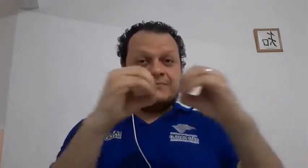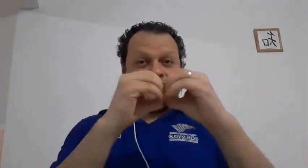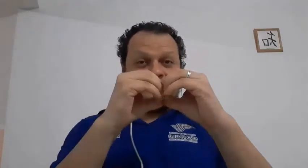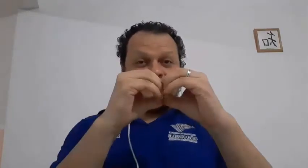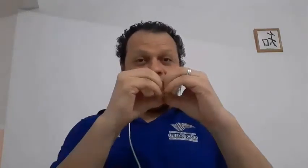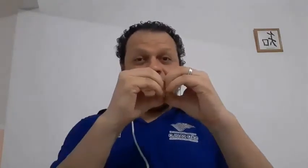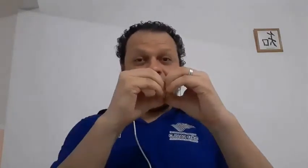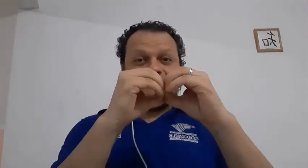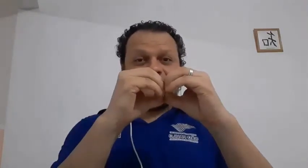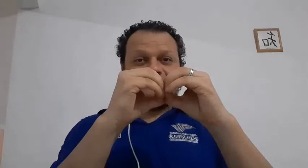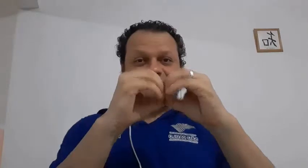B.